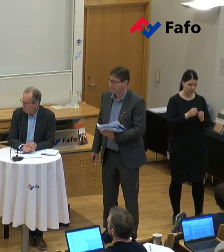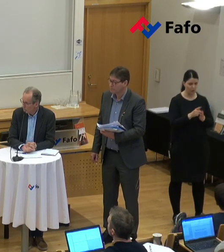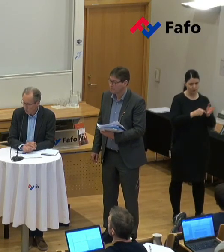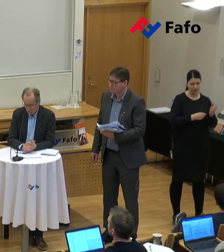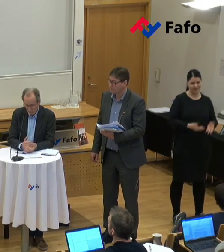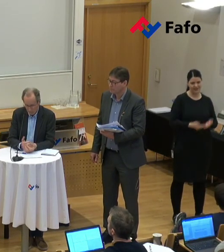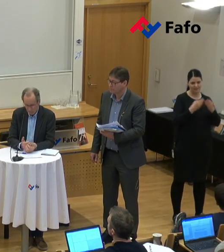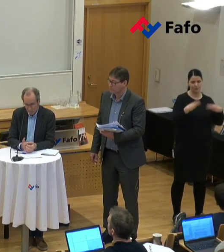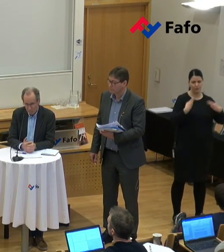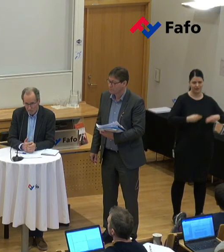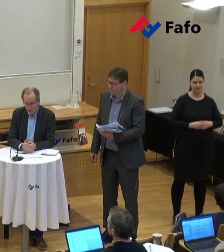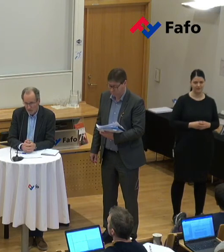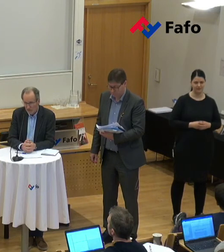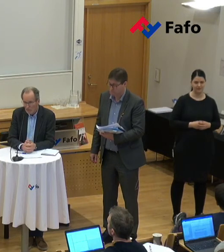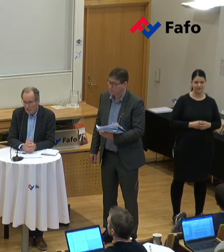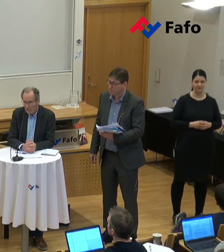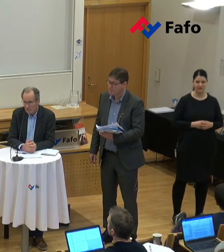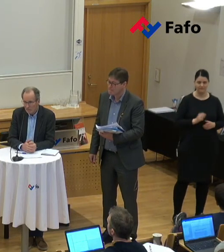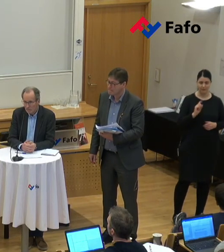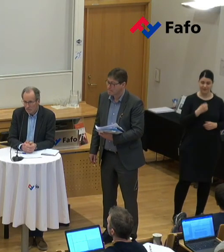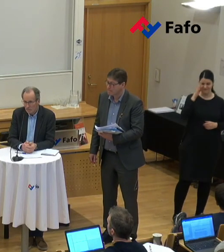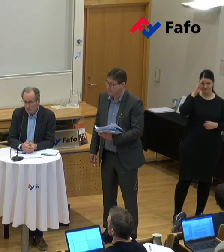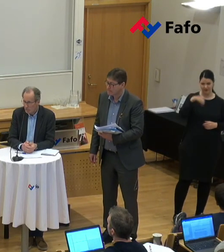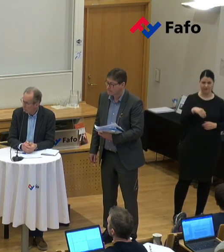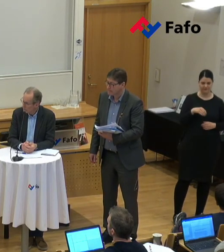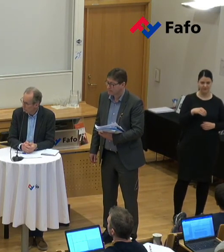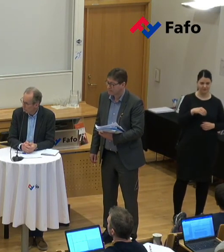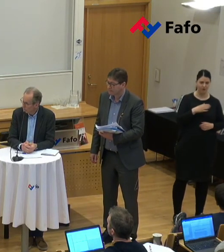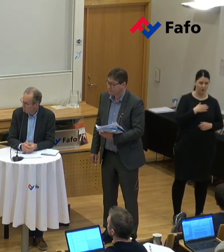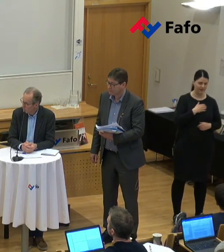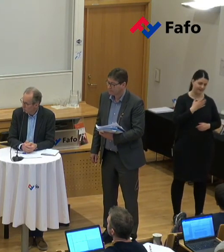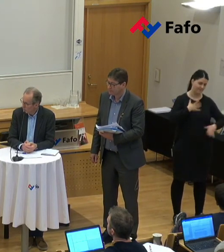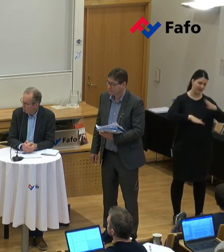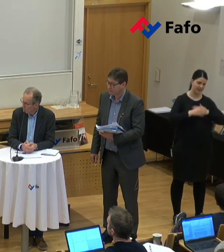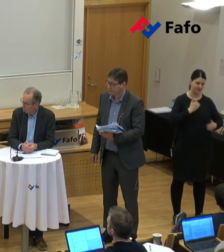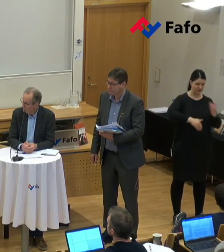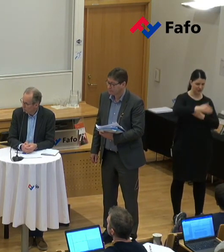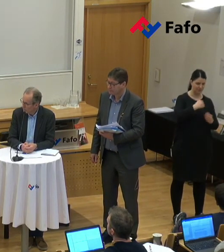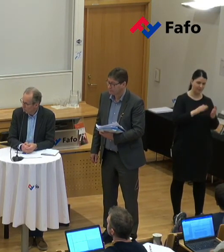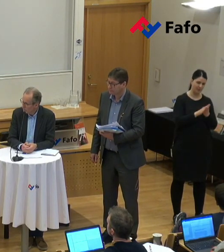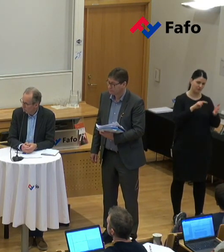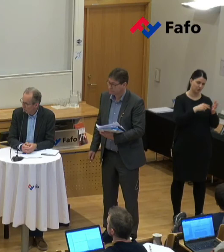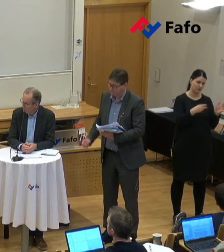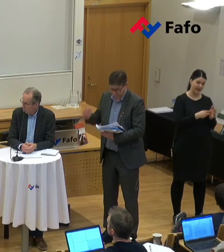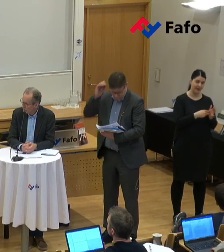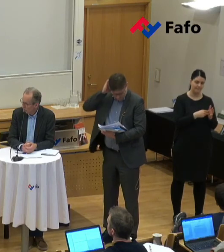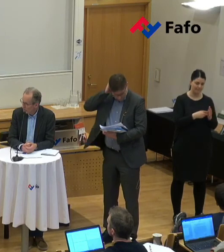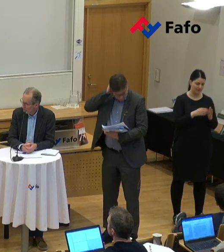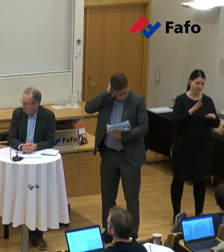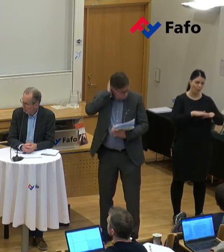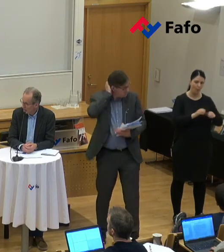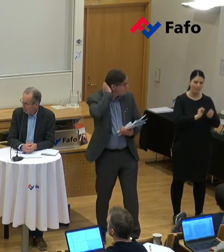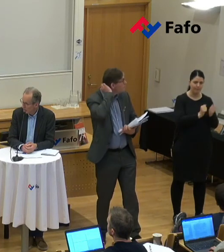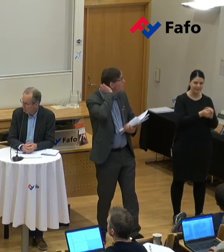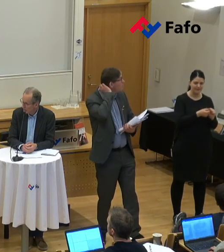hjelperollen. Fordi at det vi vet det er at vi har et velferdssamfunn og et system nå som altså, på papiret